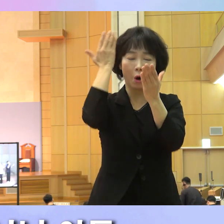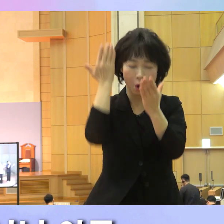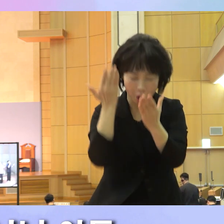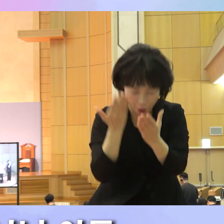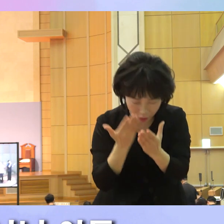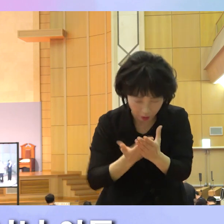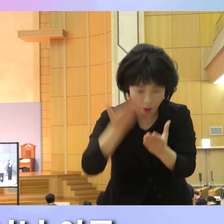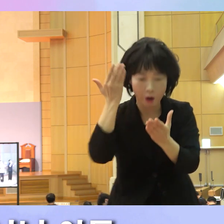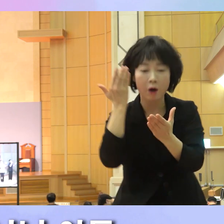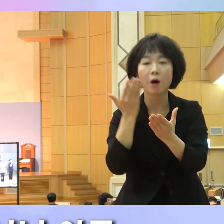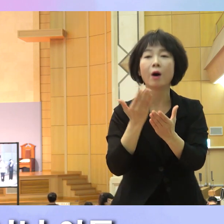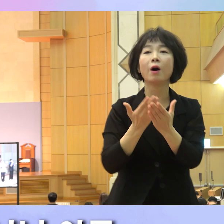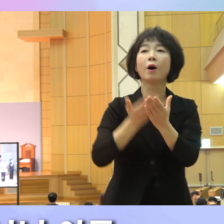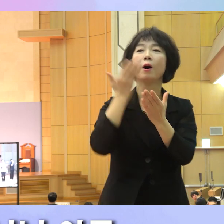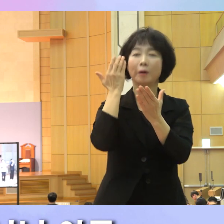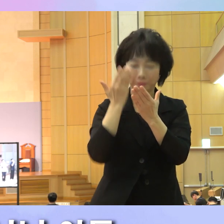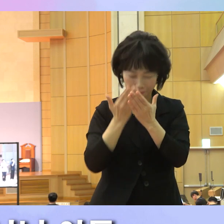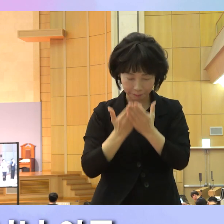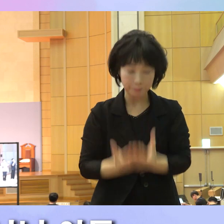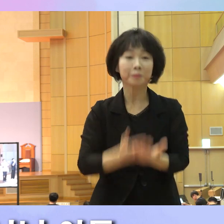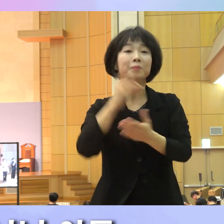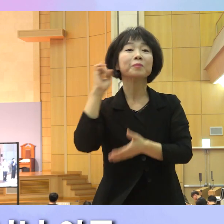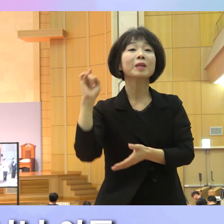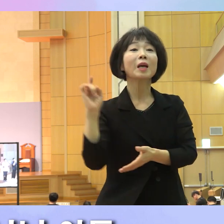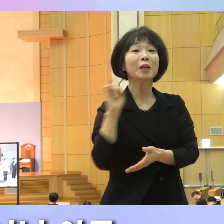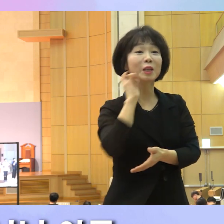임하소서. 영광